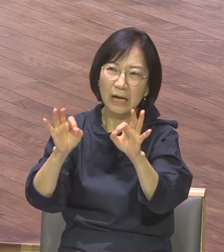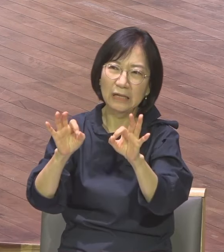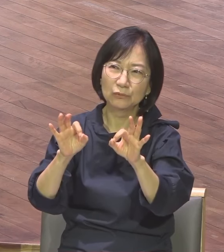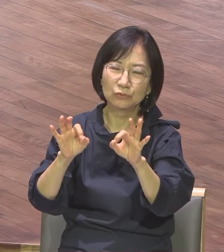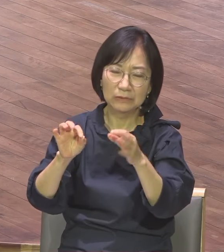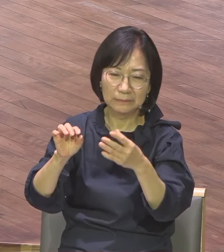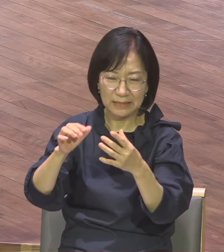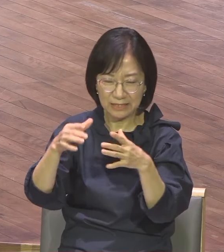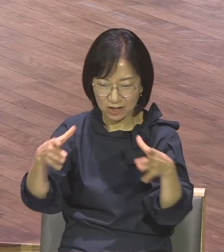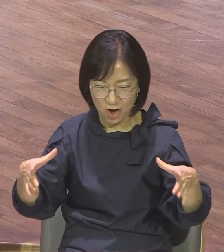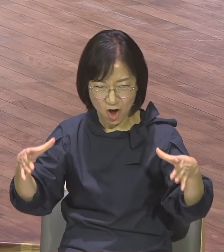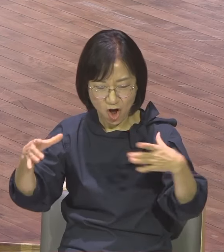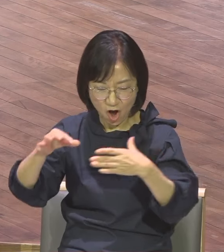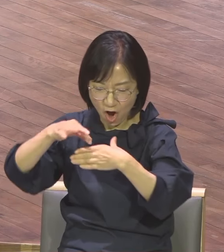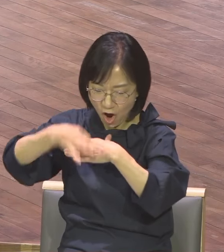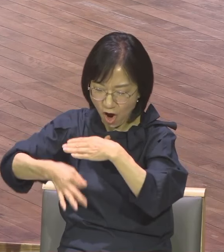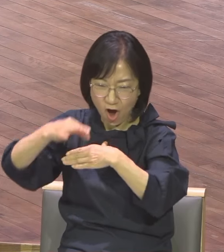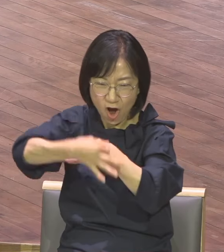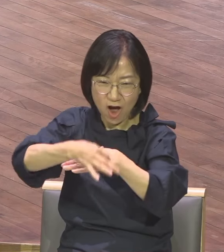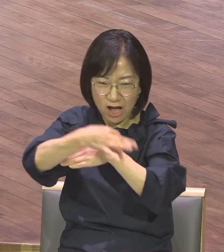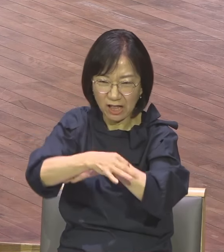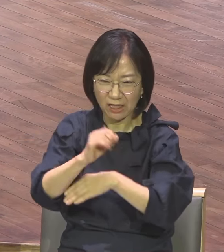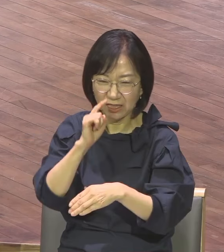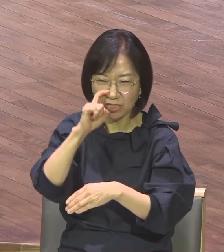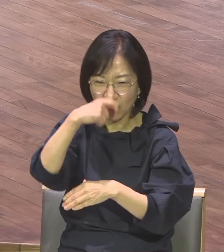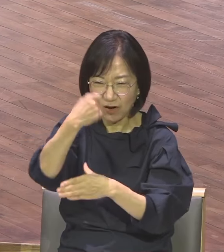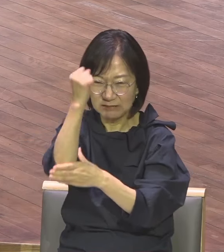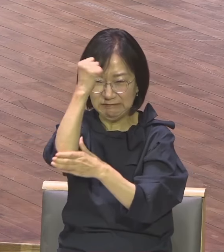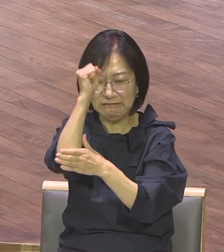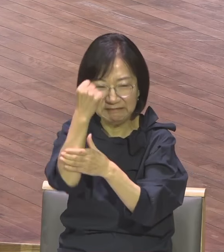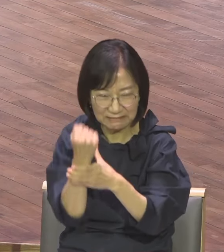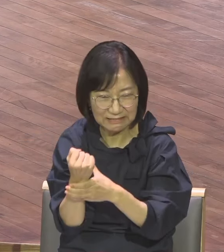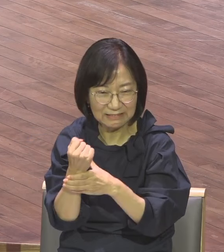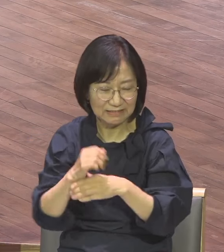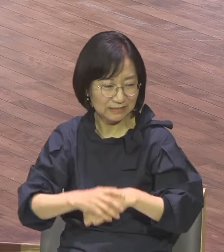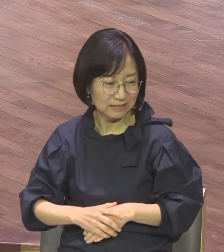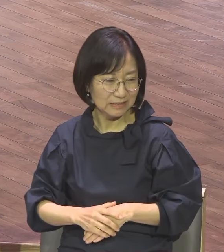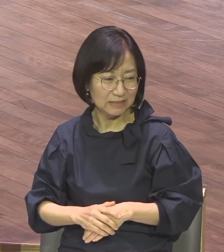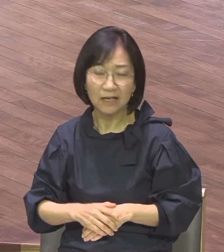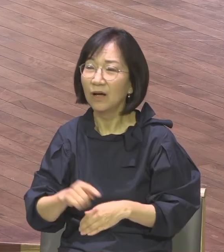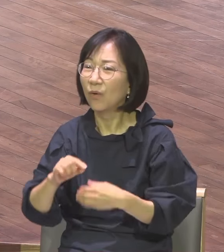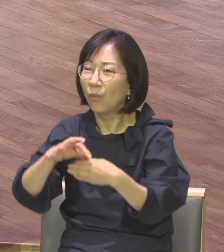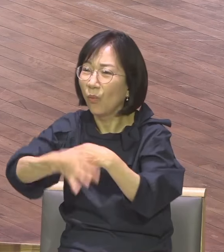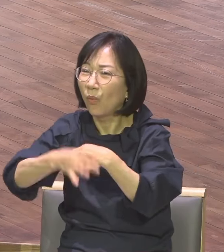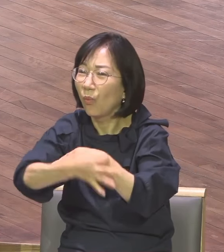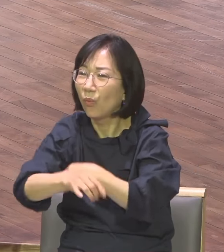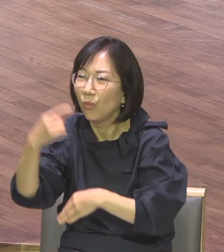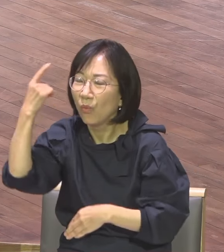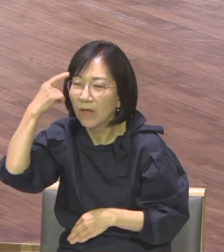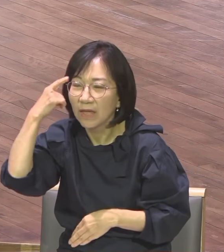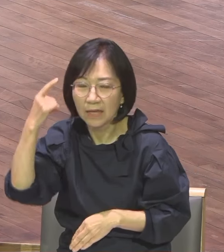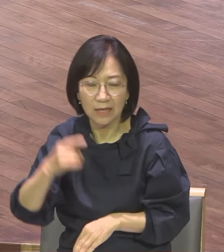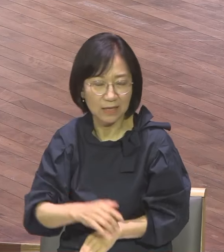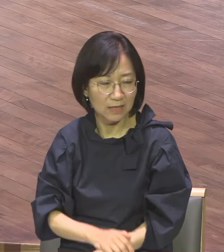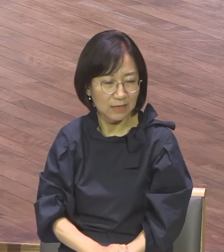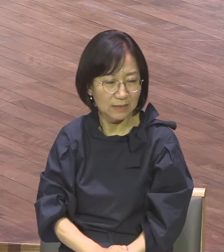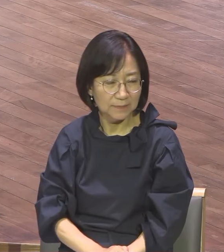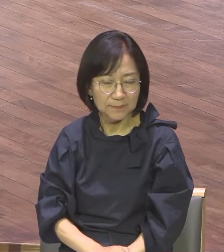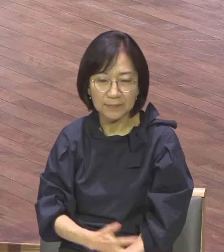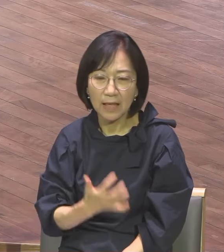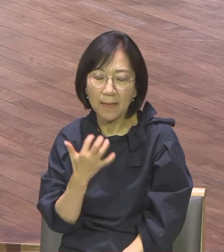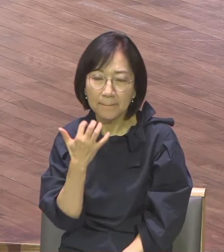껍질이 다 뜯어졌어요. 그 어마어마하게 돈 들여 세운 그 뜯어졌냐 그러니까 베드로 성당을